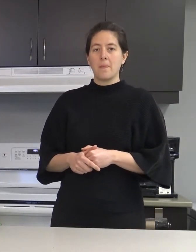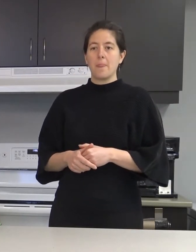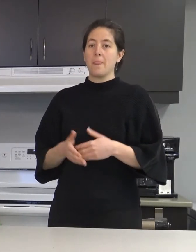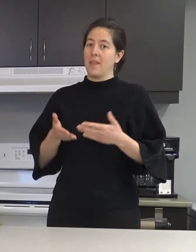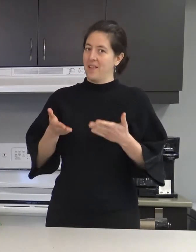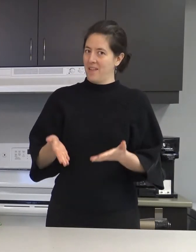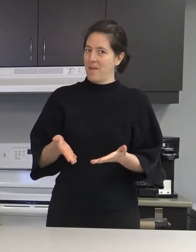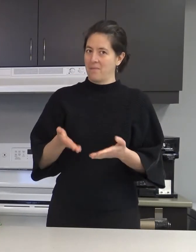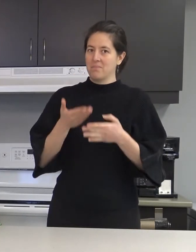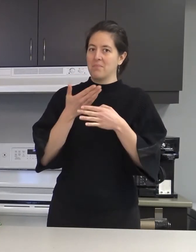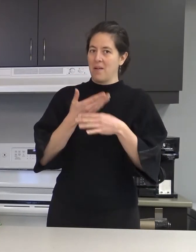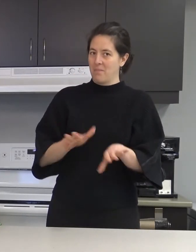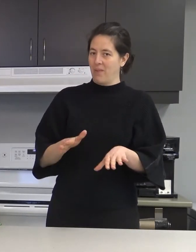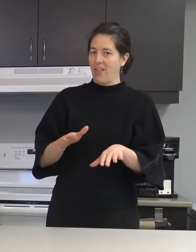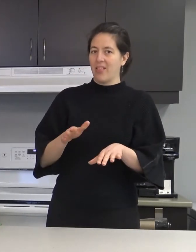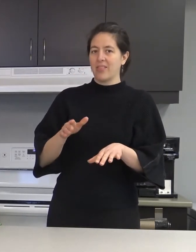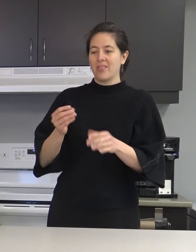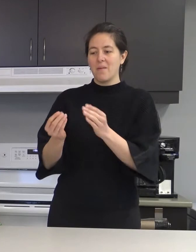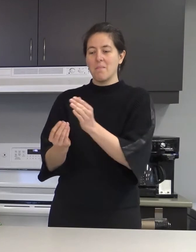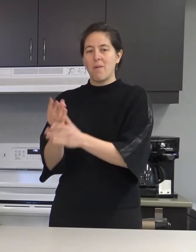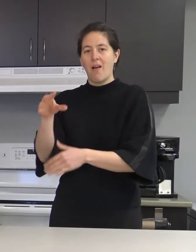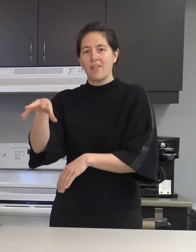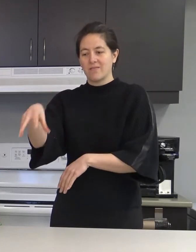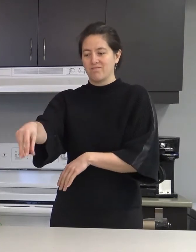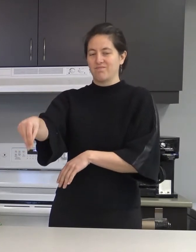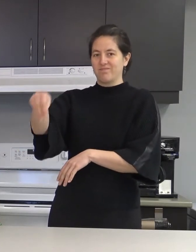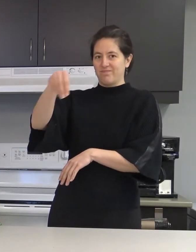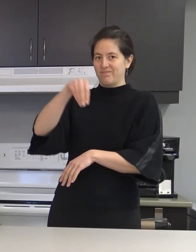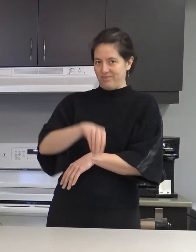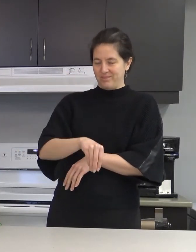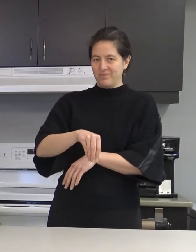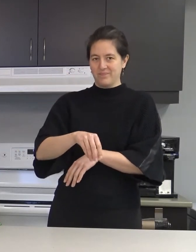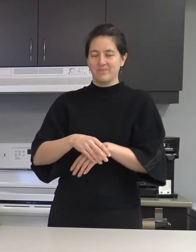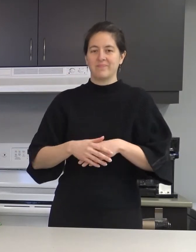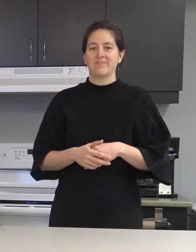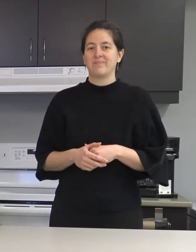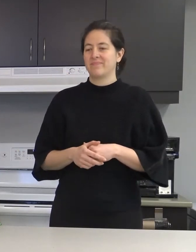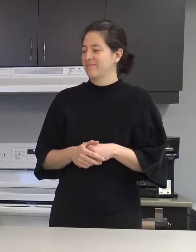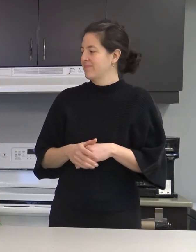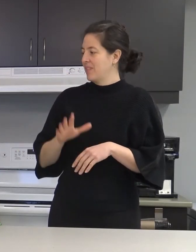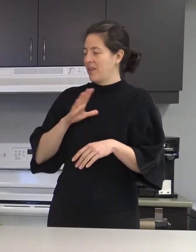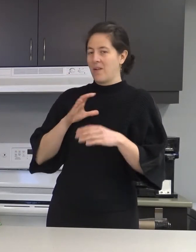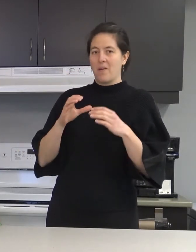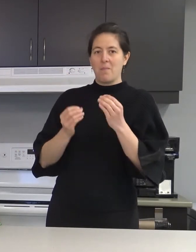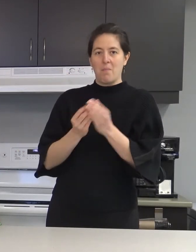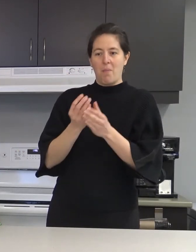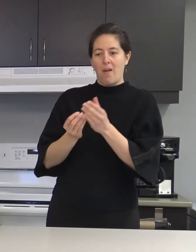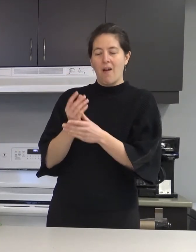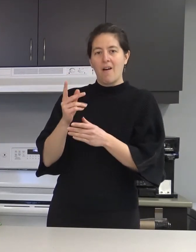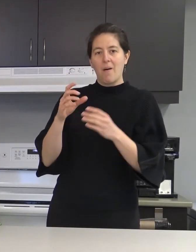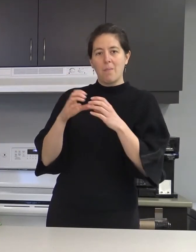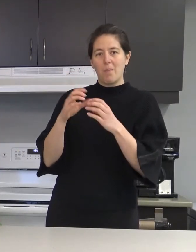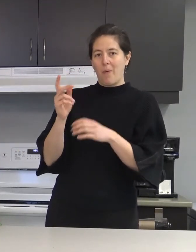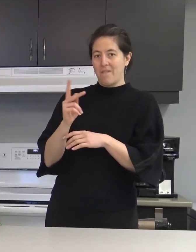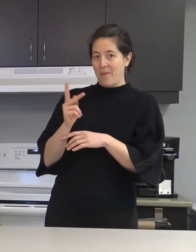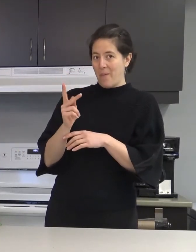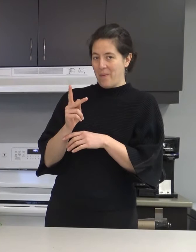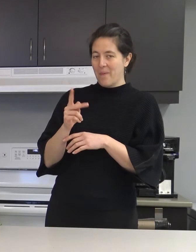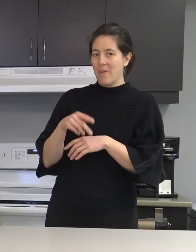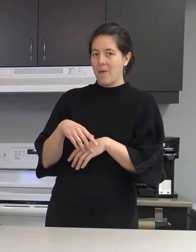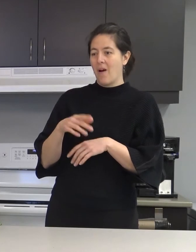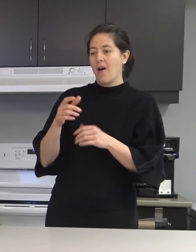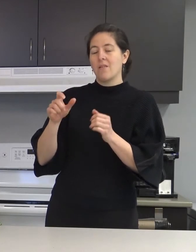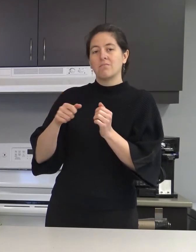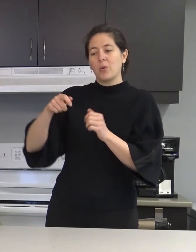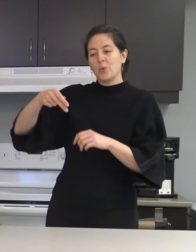Il est maintenant temps d'aller chercher notre petite plante. On a des poivrons ici. Pour cela, je vais prendre une